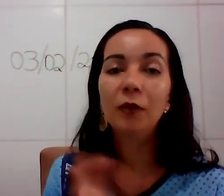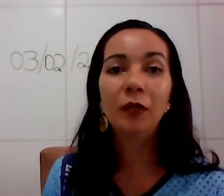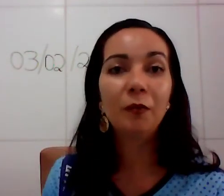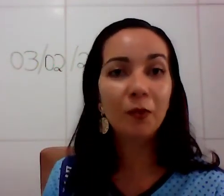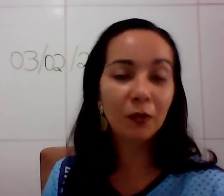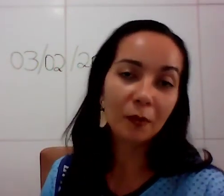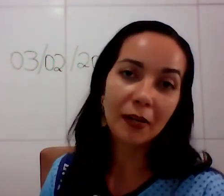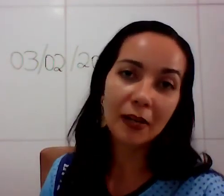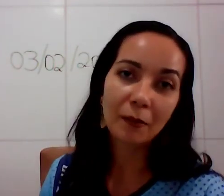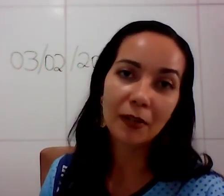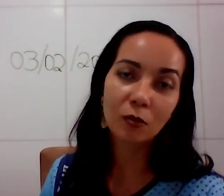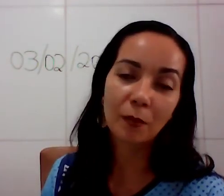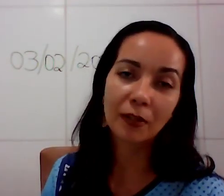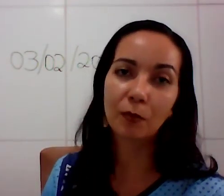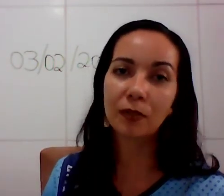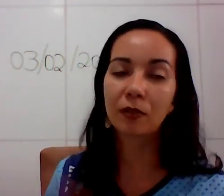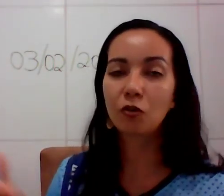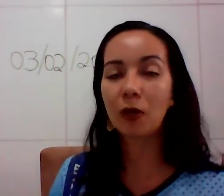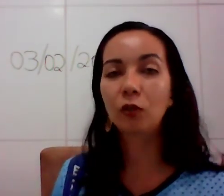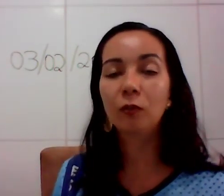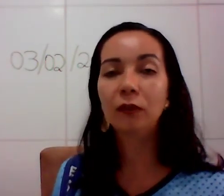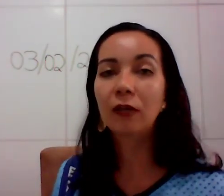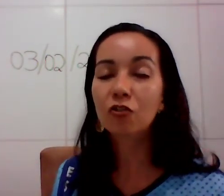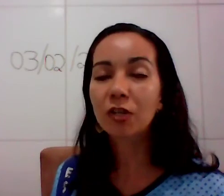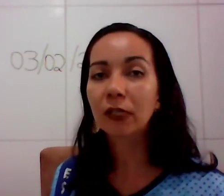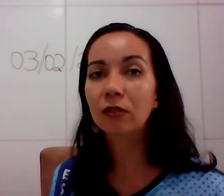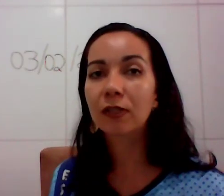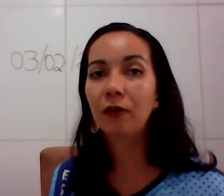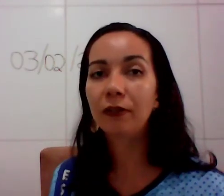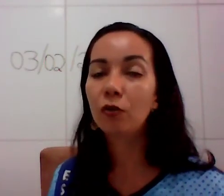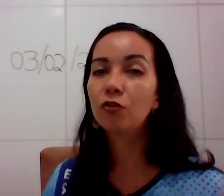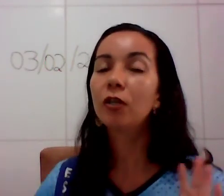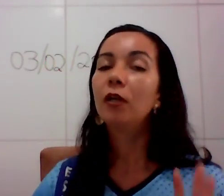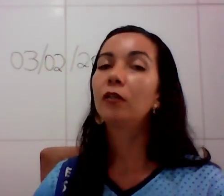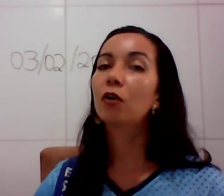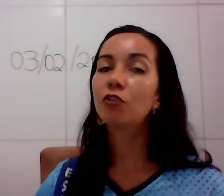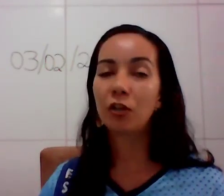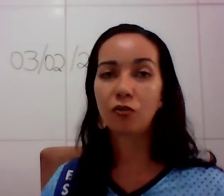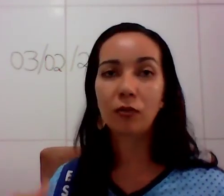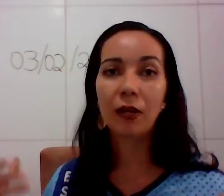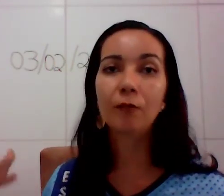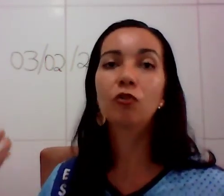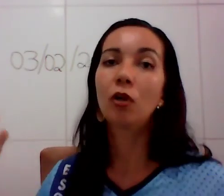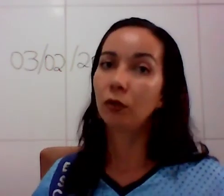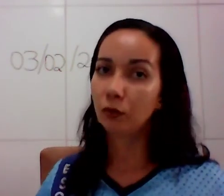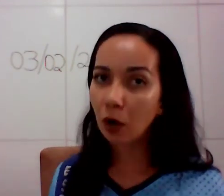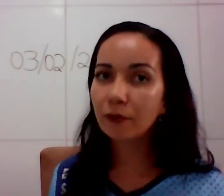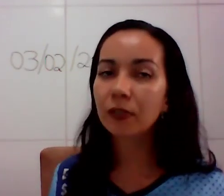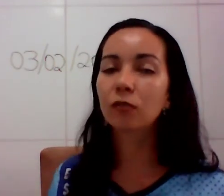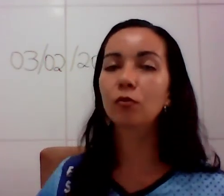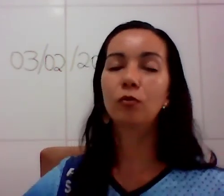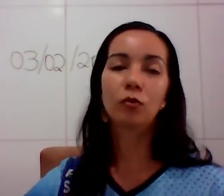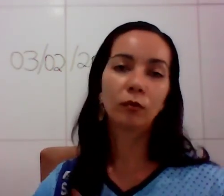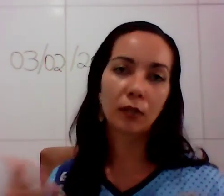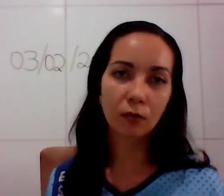ano. Muito obrigada pela sua participação. Espero que todo mundo tenha gostado da nossa aula de hoje. Nós estudaremos novos assuntos, outras